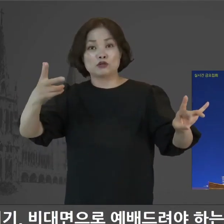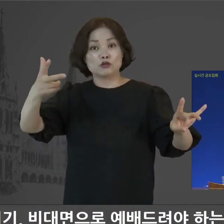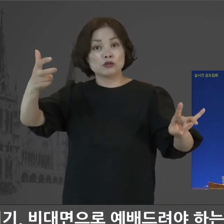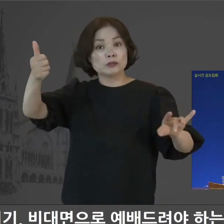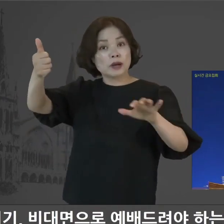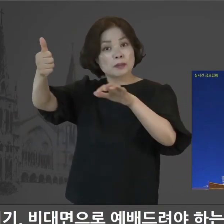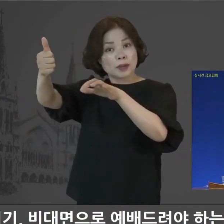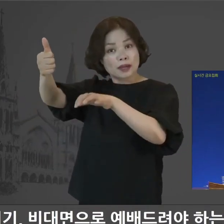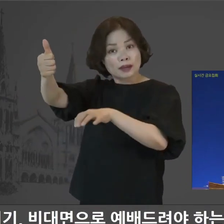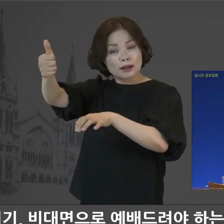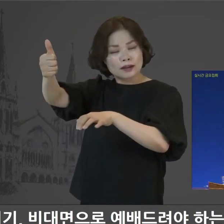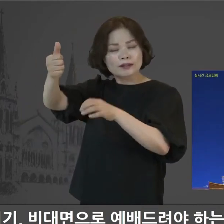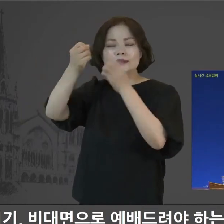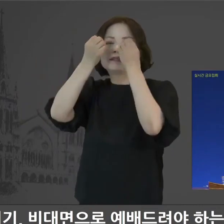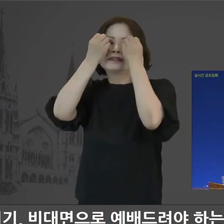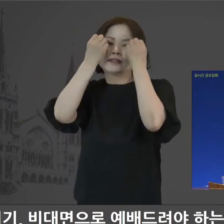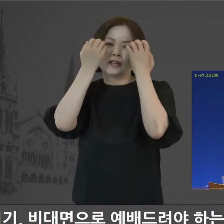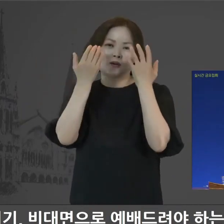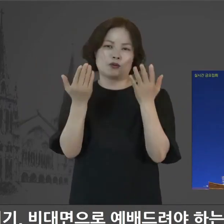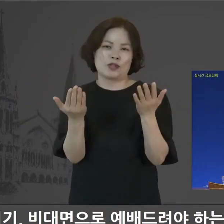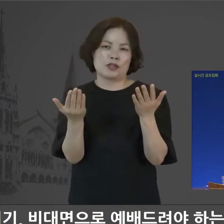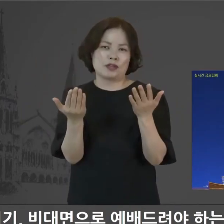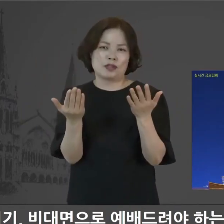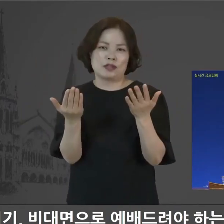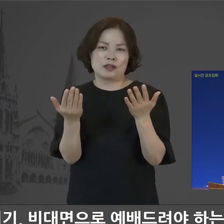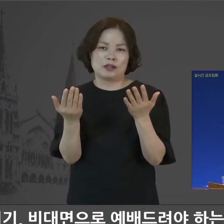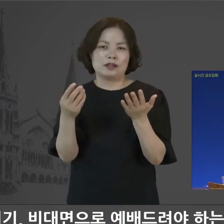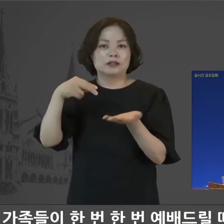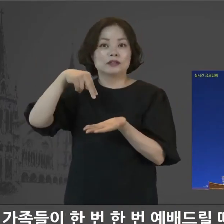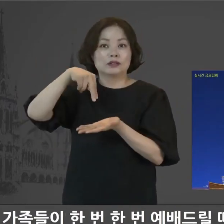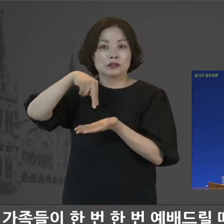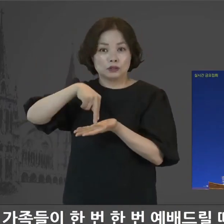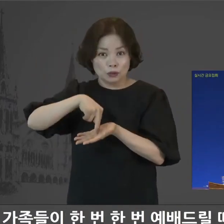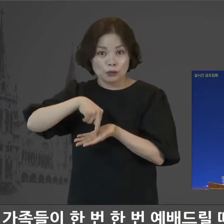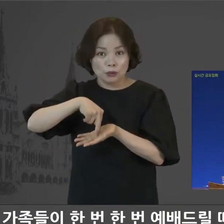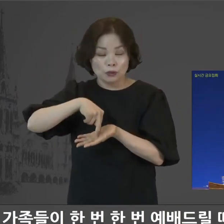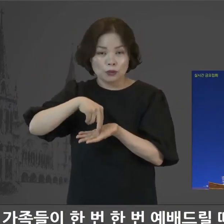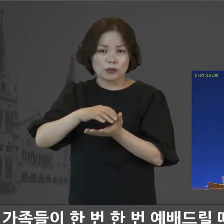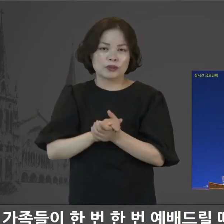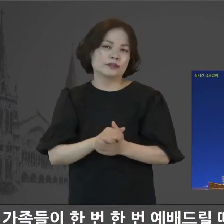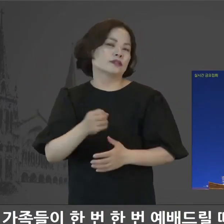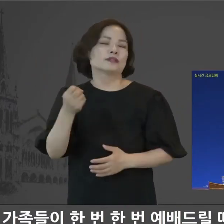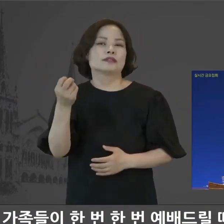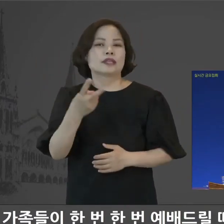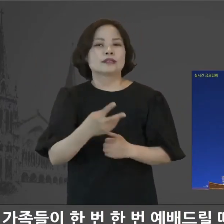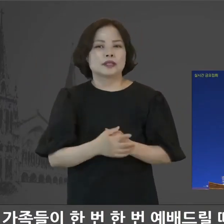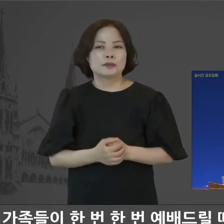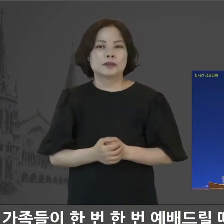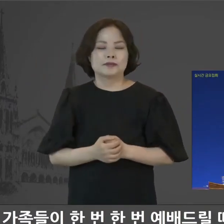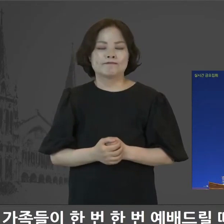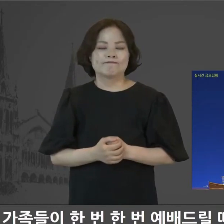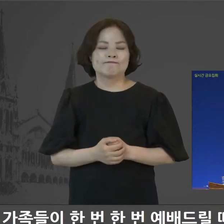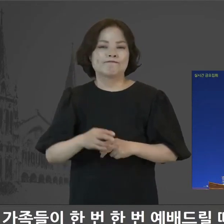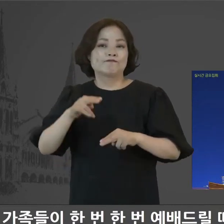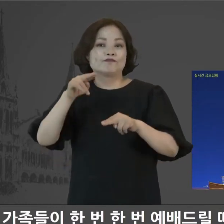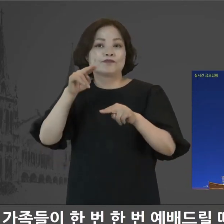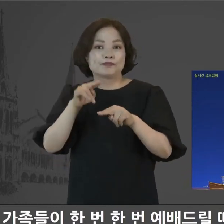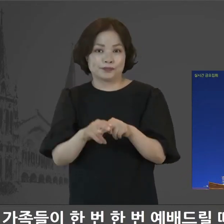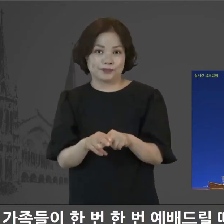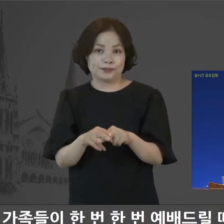앞에 새롭게 서고 다시 한번 그